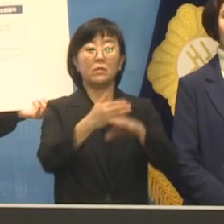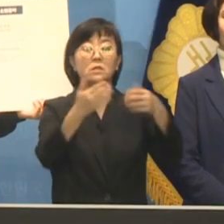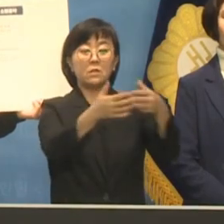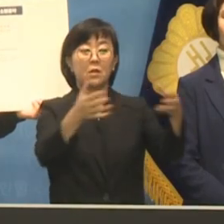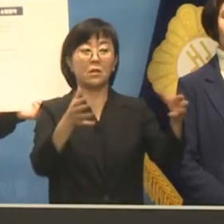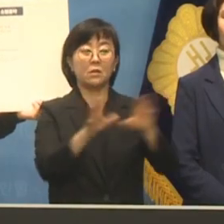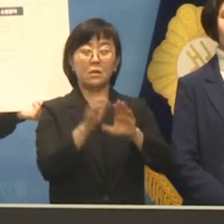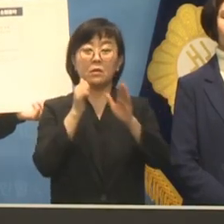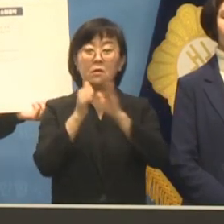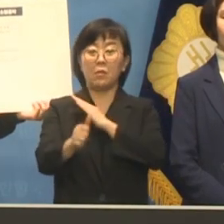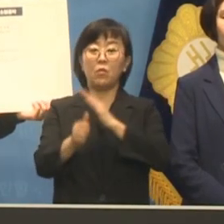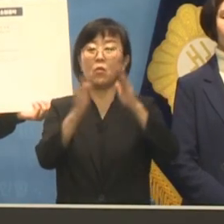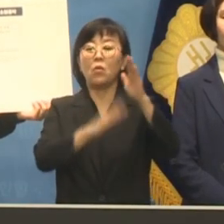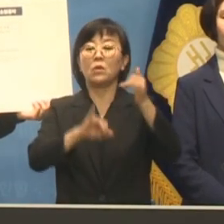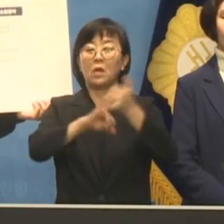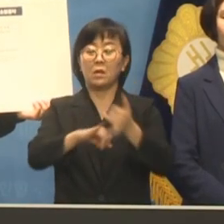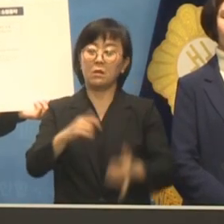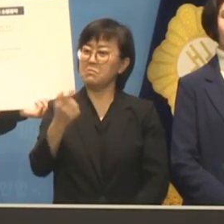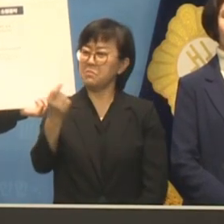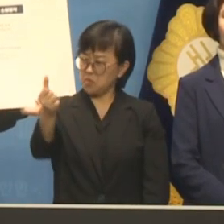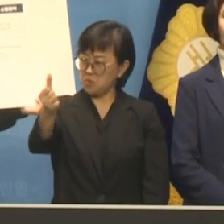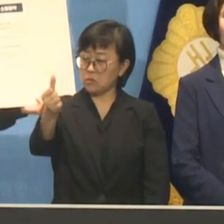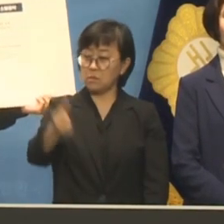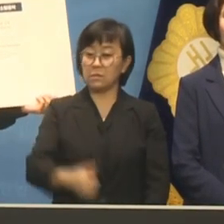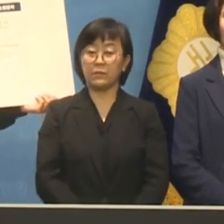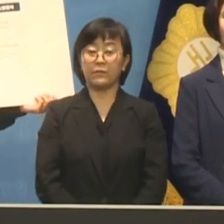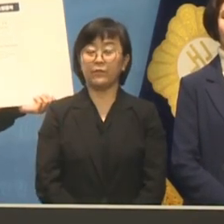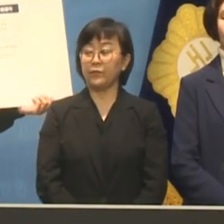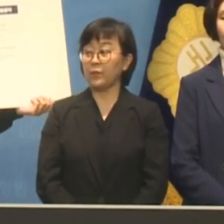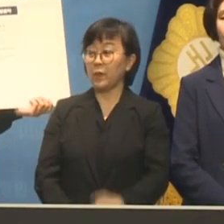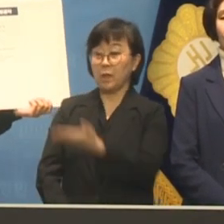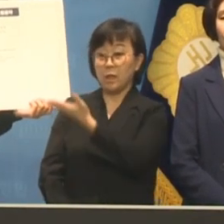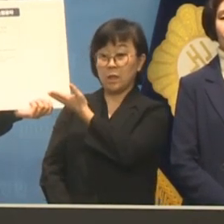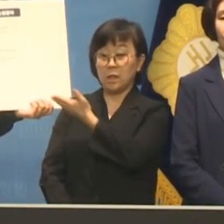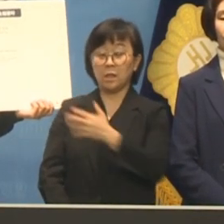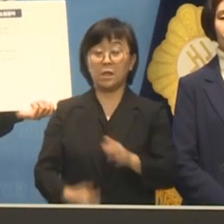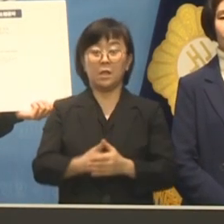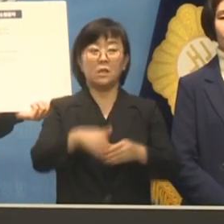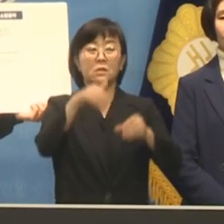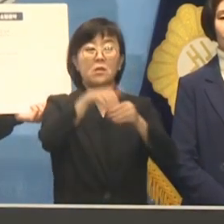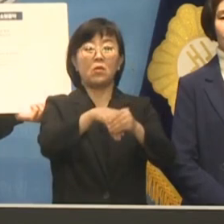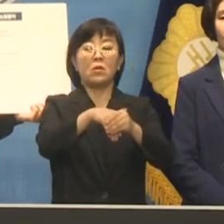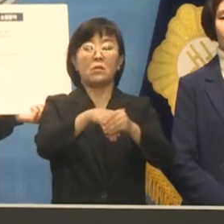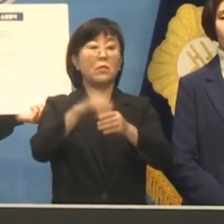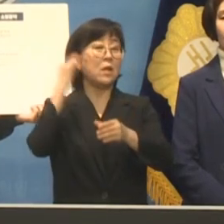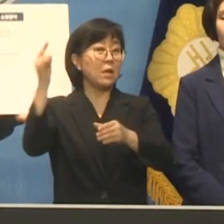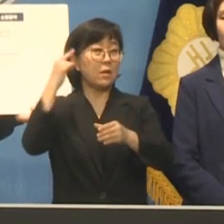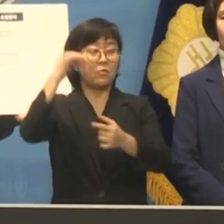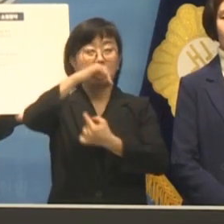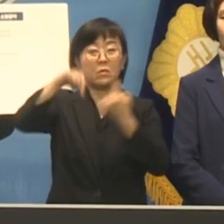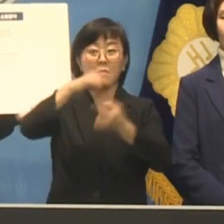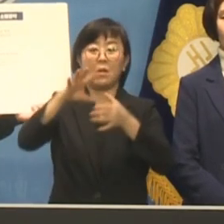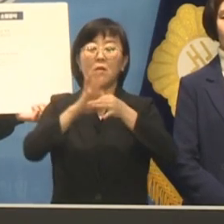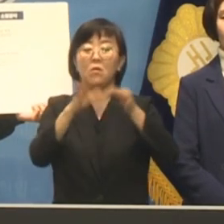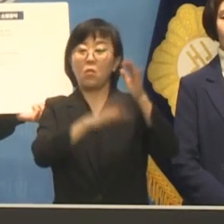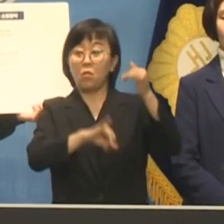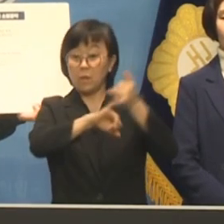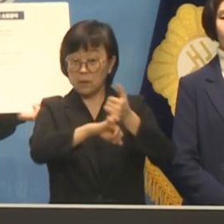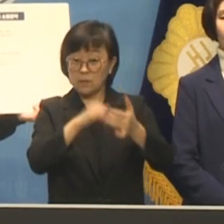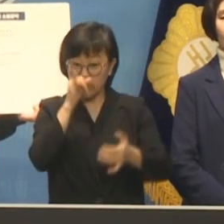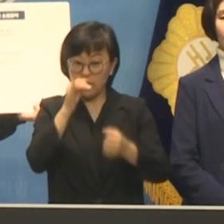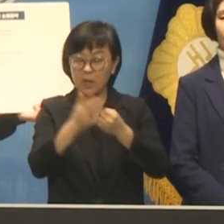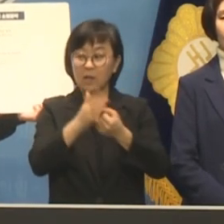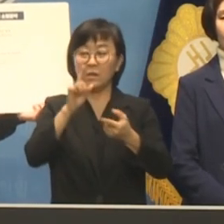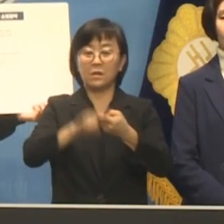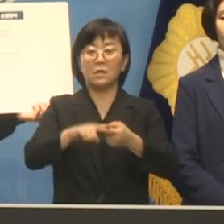민주당에서는 대표 공약이 별로 없었습니다. 여기 보시면 21대 총선 공약에 헬기 운용에 관한 공약이 있었는데 이